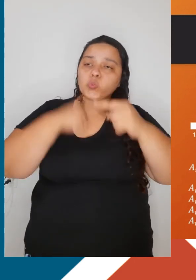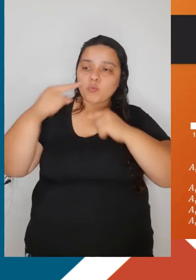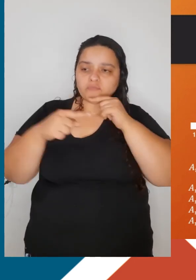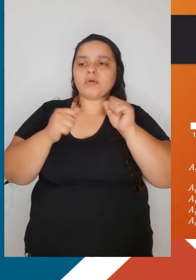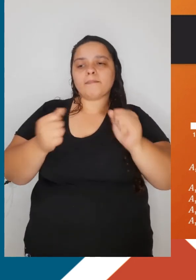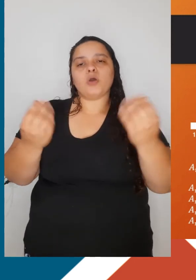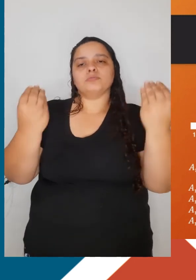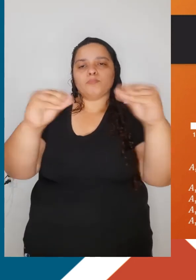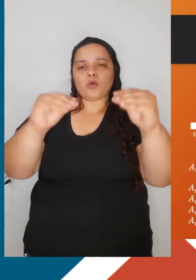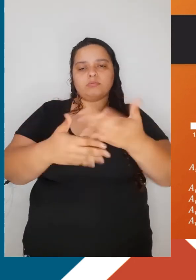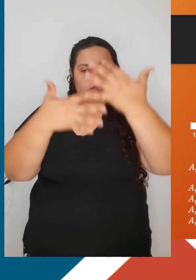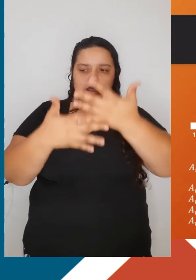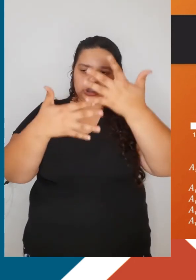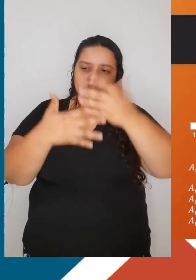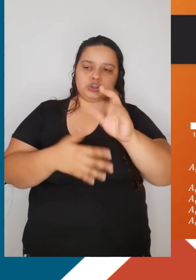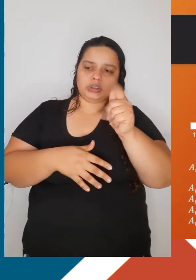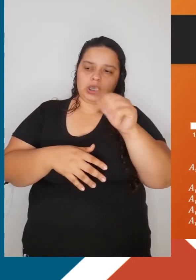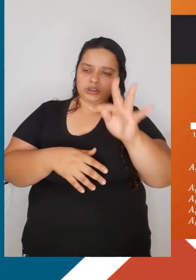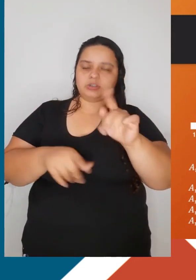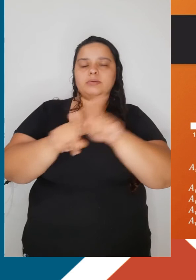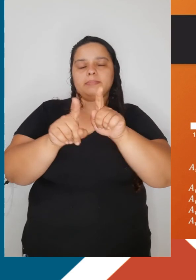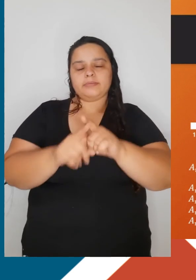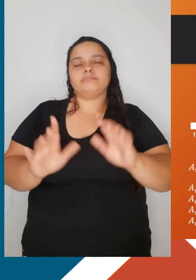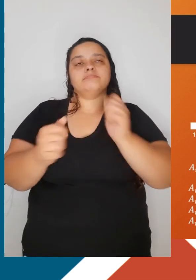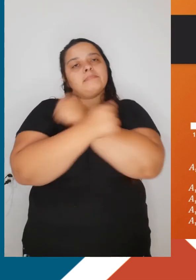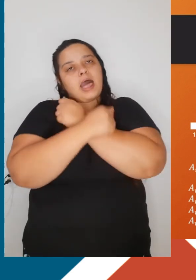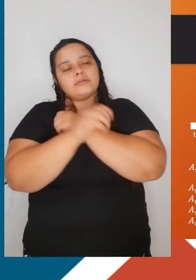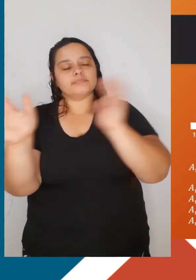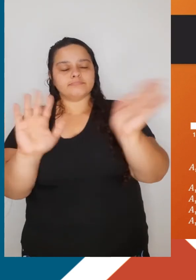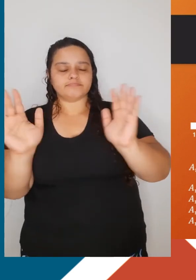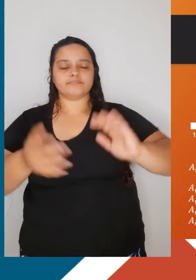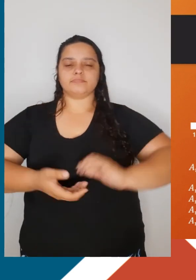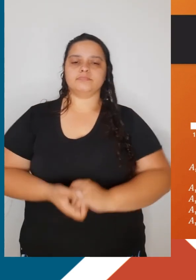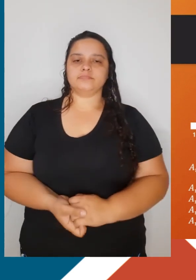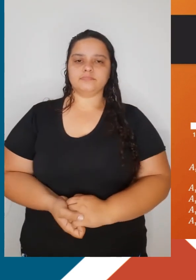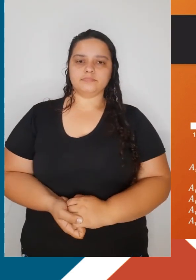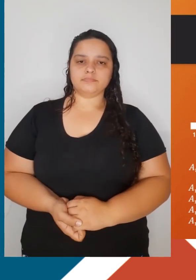dúvidas aqui nos comentários, tá bom? Abraços virtuais e até a próxima!